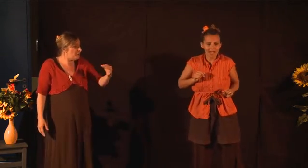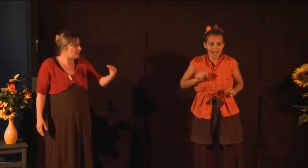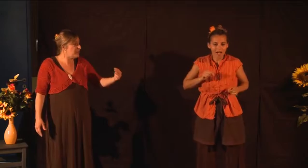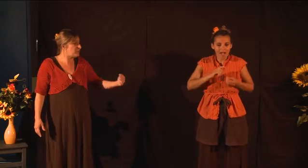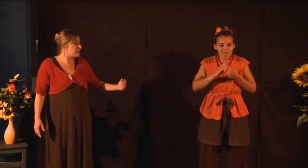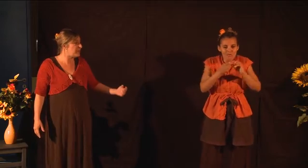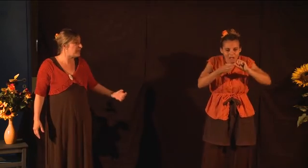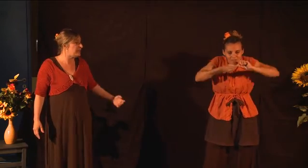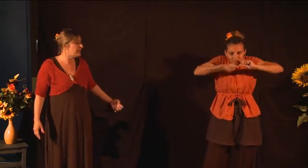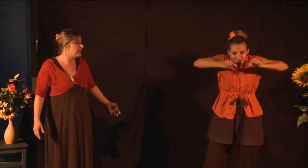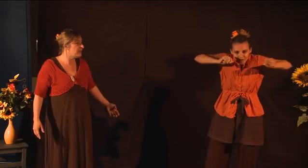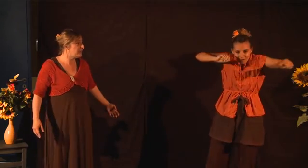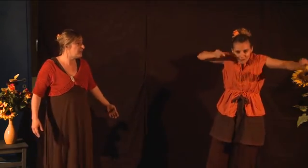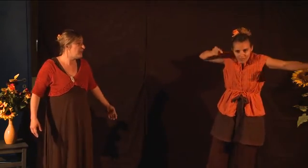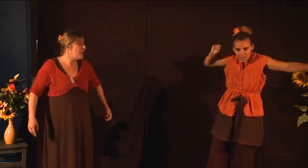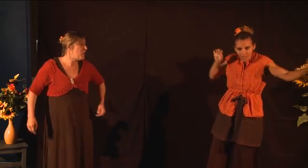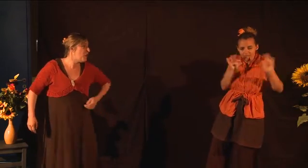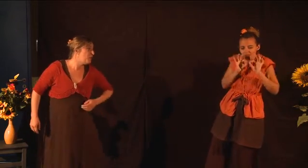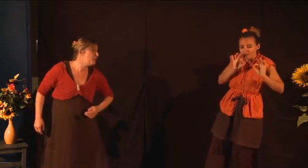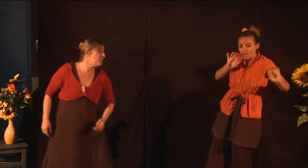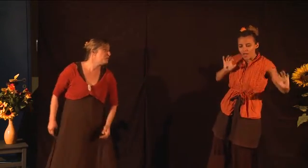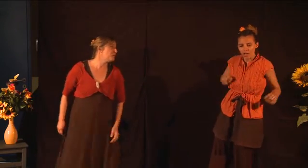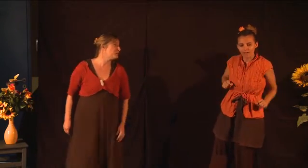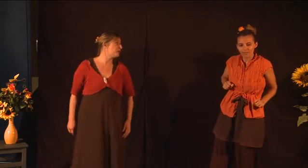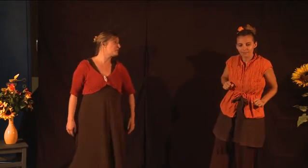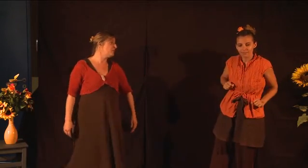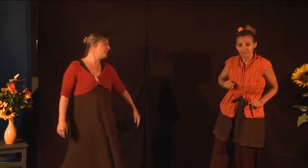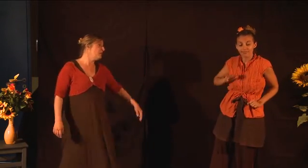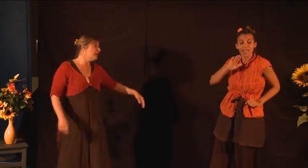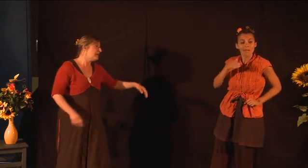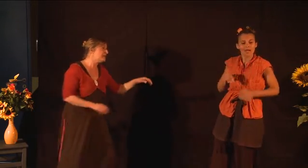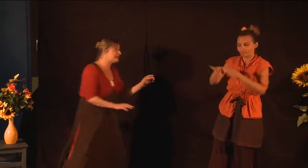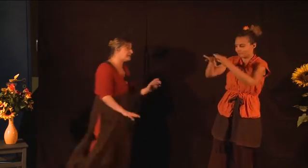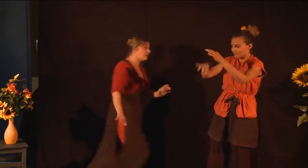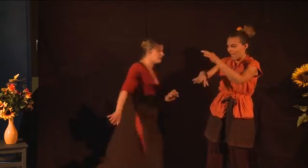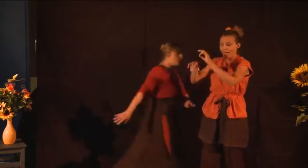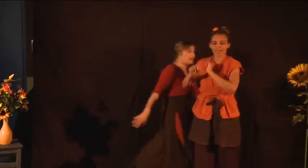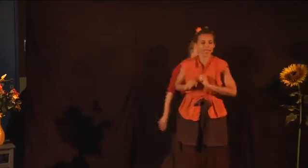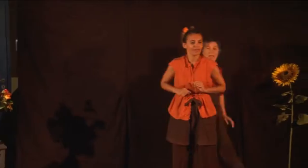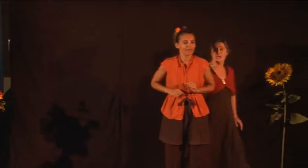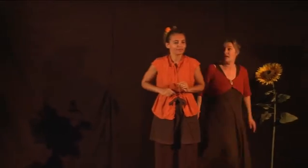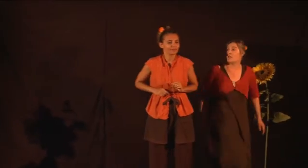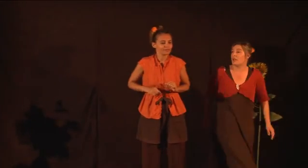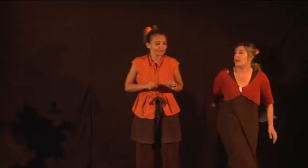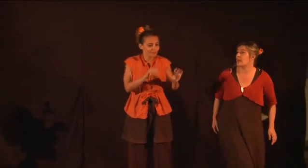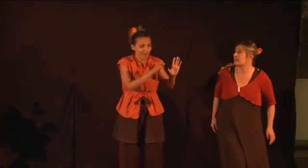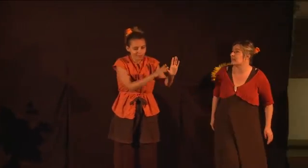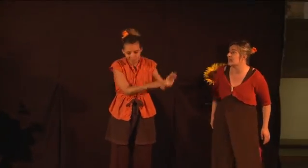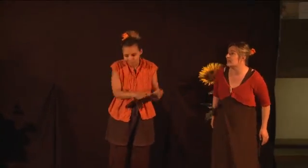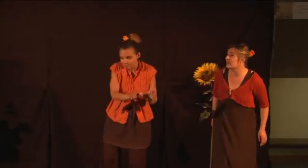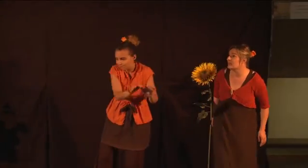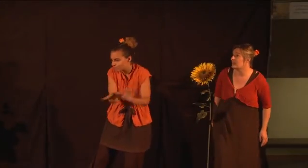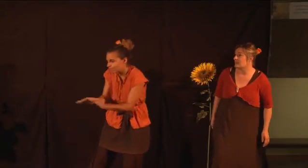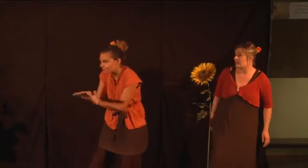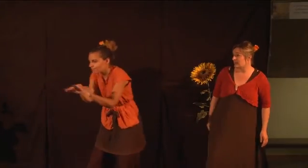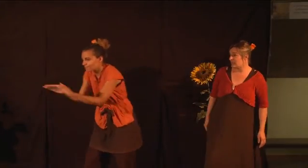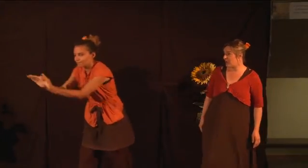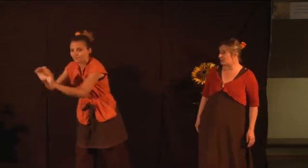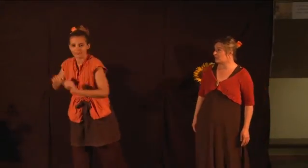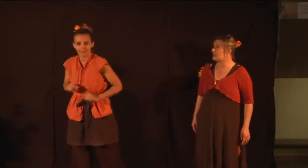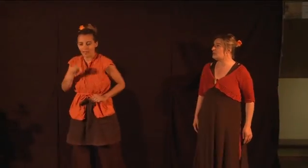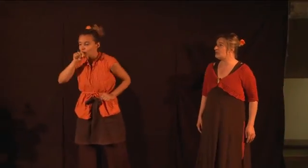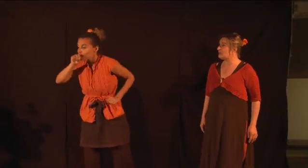long fil de laine. Et puis le petit oiseau, il s'est envolé vers l'araignée.